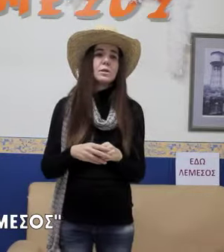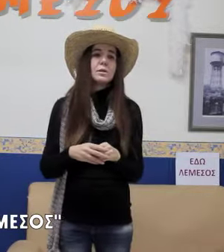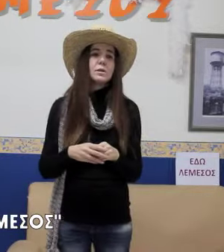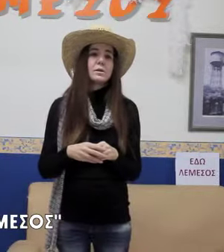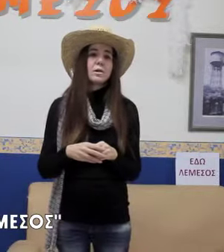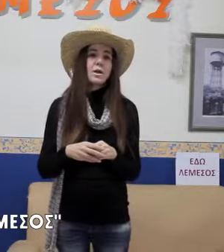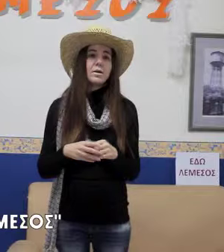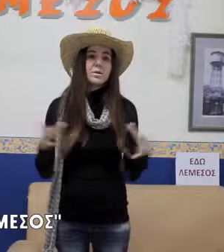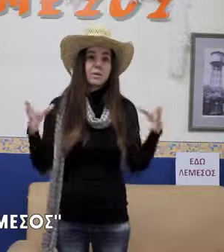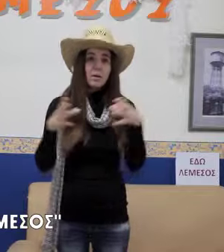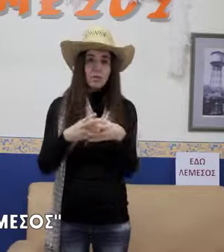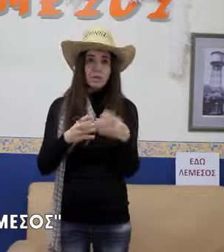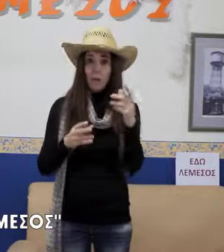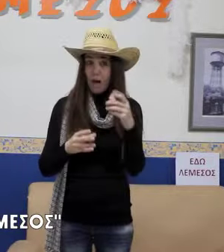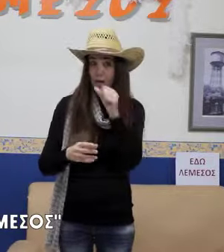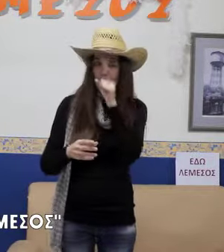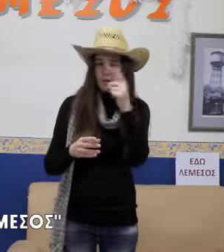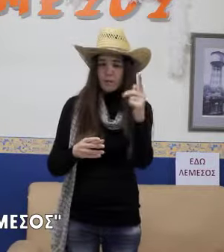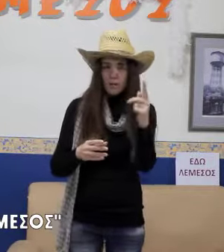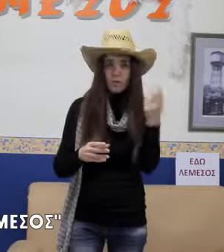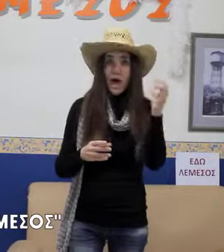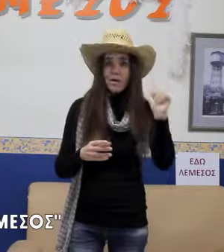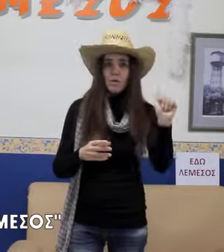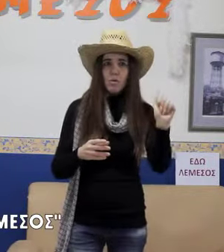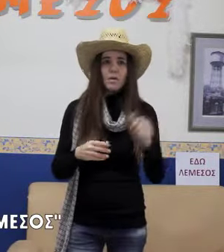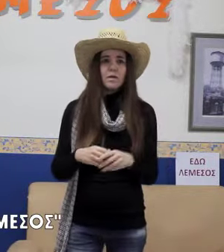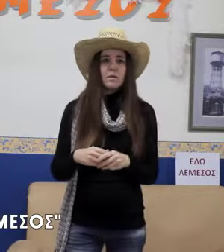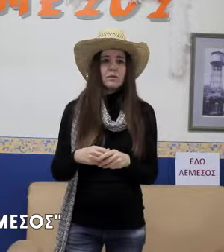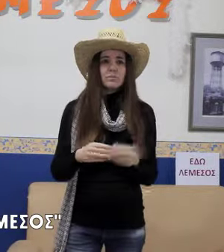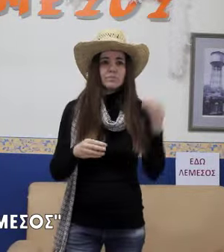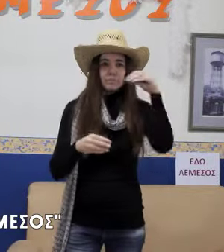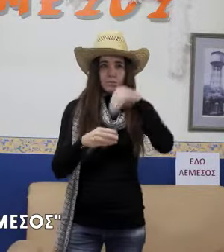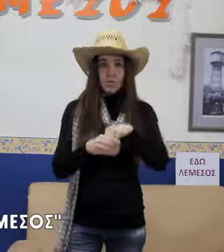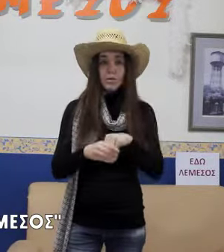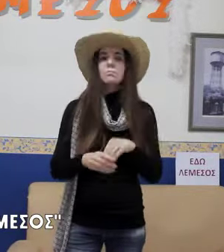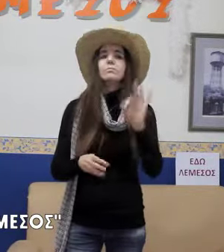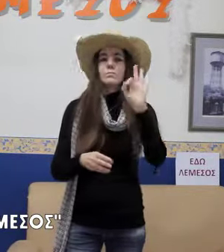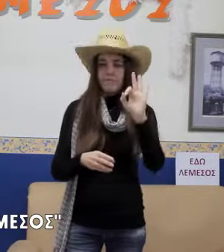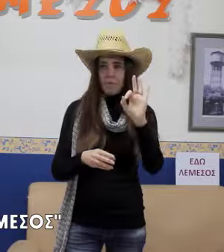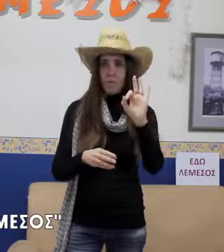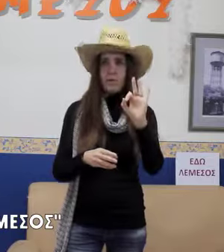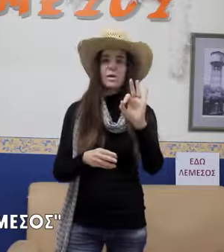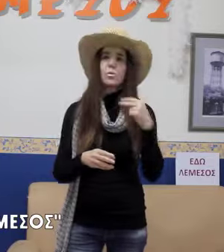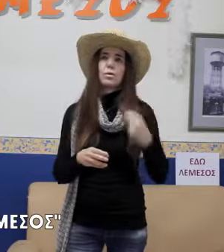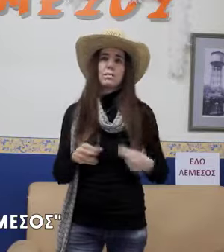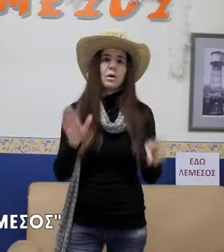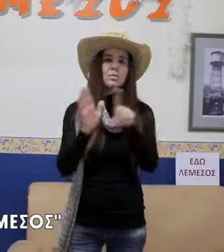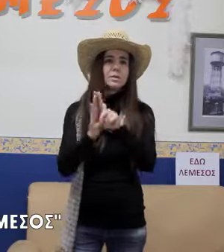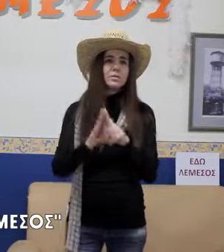την ομάδα Καντάδορων Αρίωνες, τη Φιλαρμονική του Δήμου Λεμεσού,